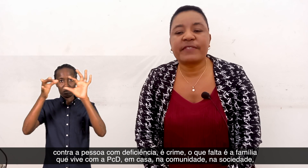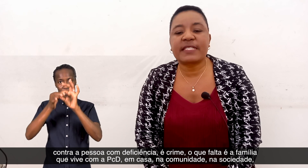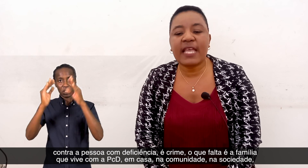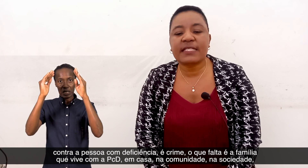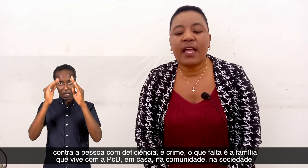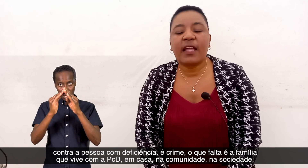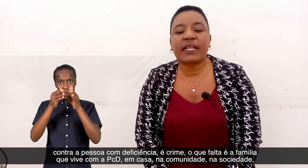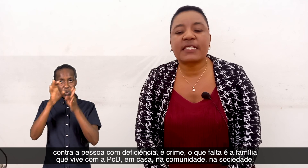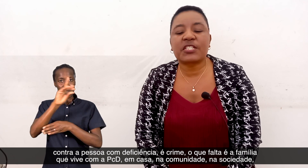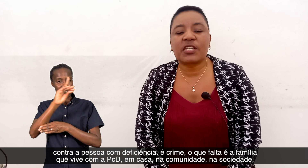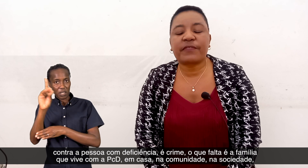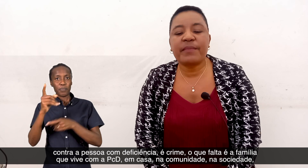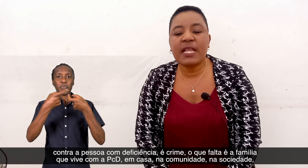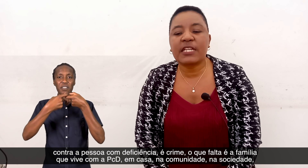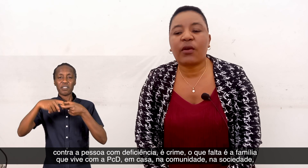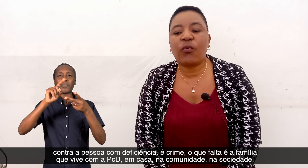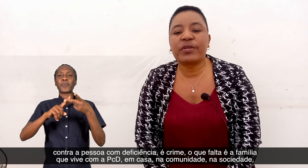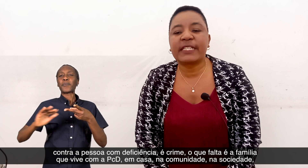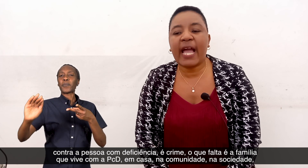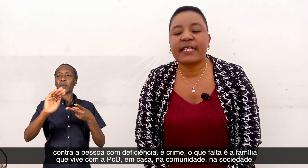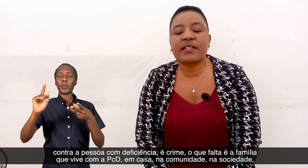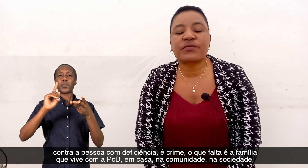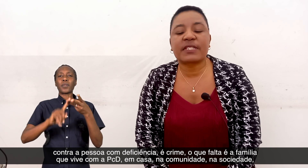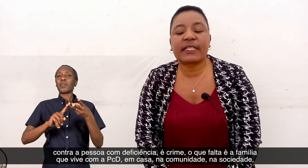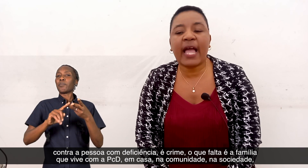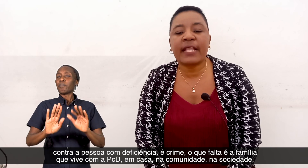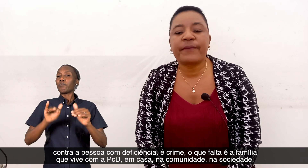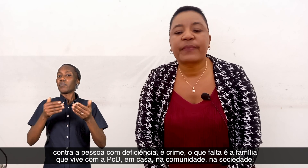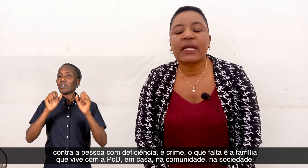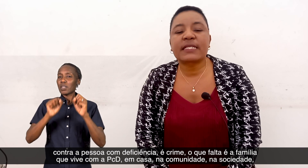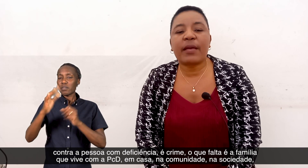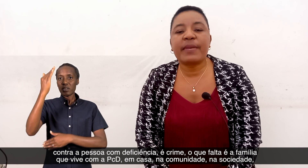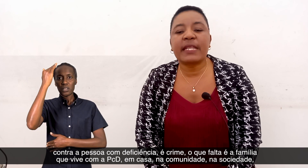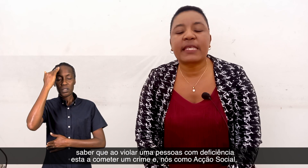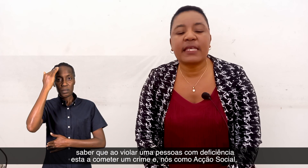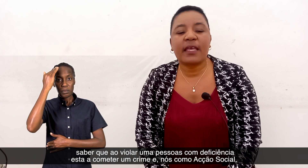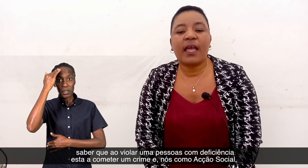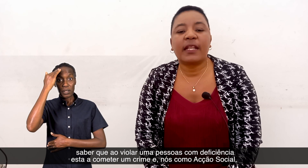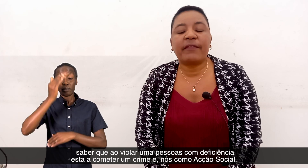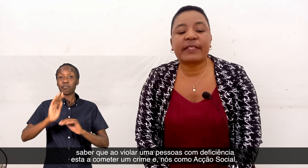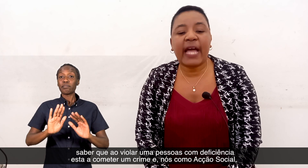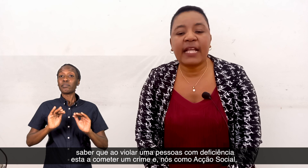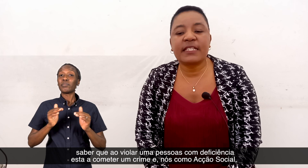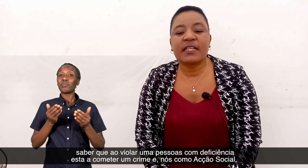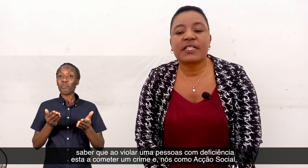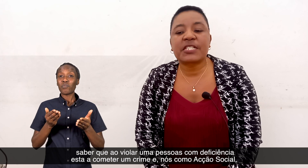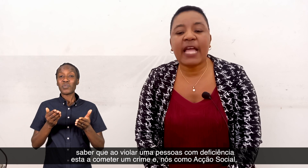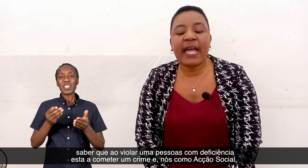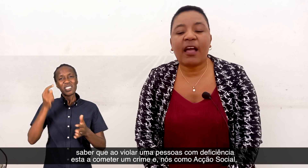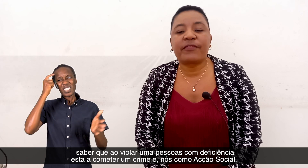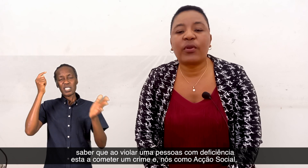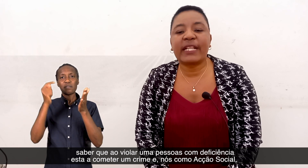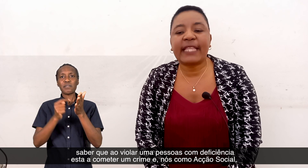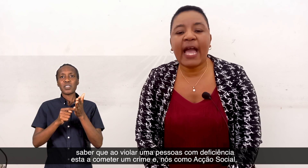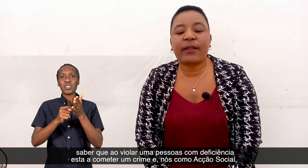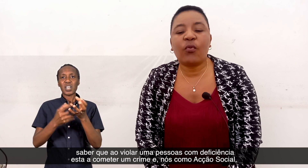com deficiência, quer seja nas famílias, na comunidade, na sociedade, saber que, na verdade, estar